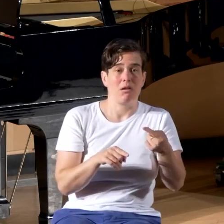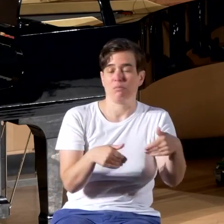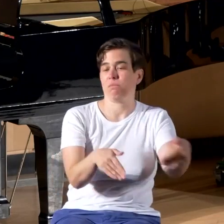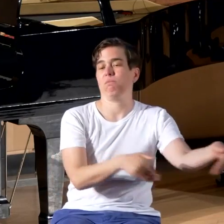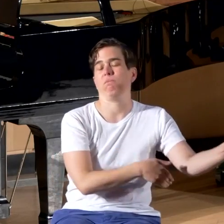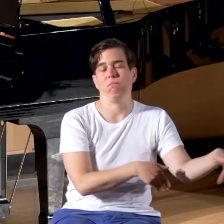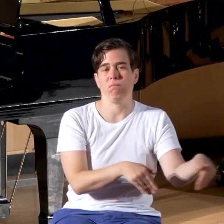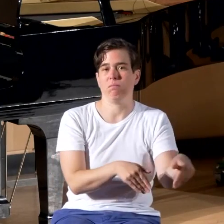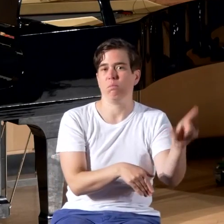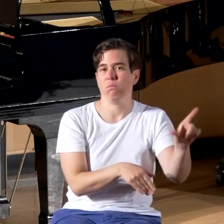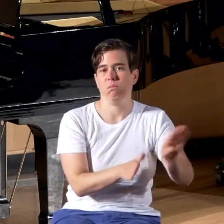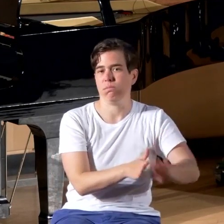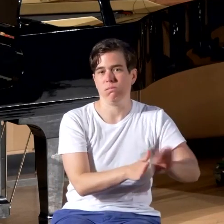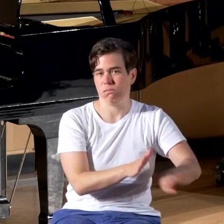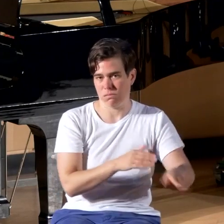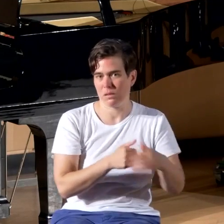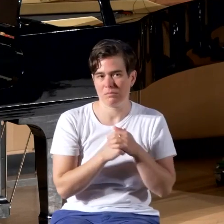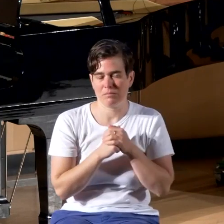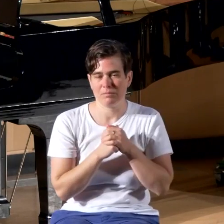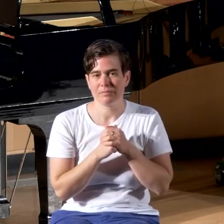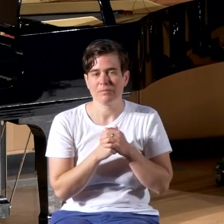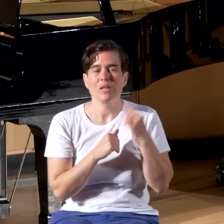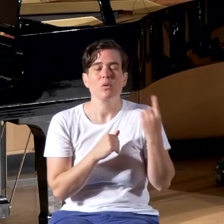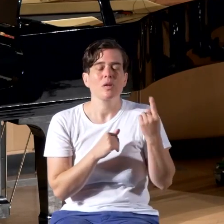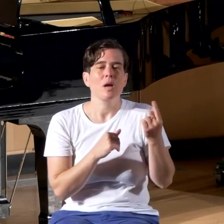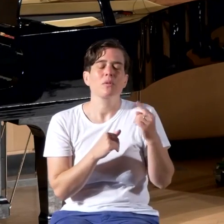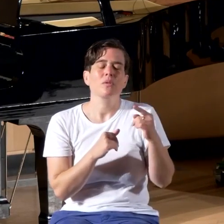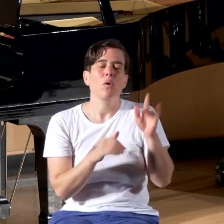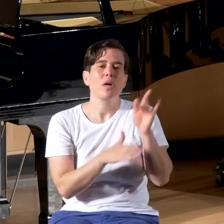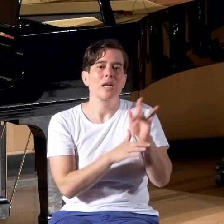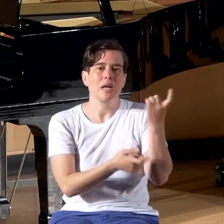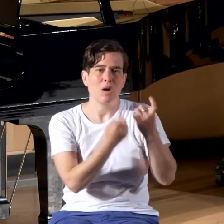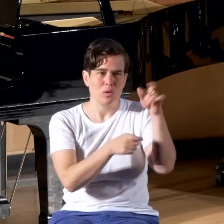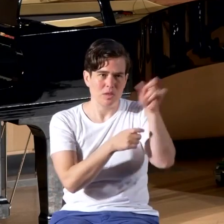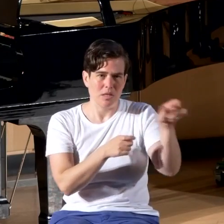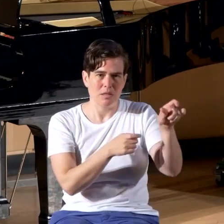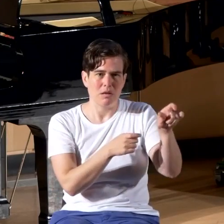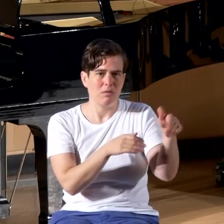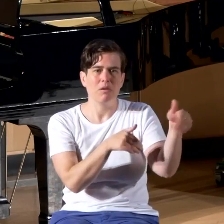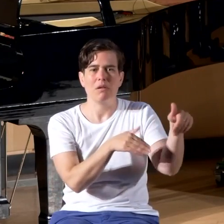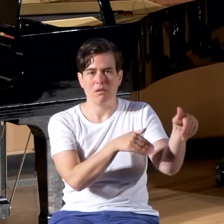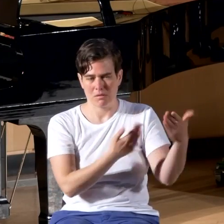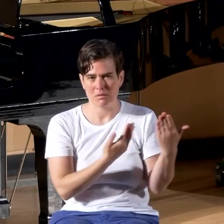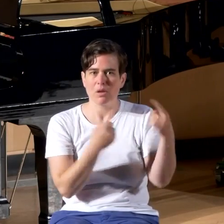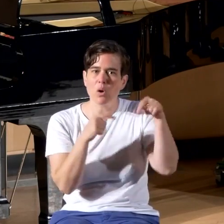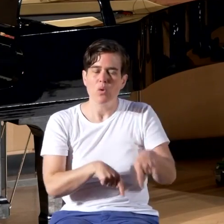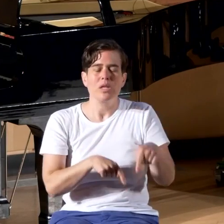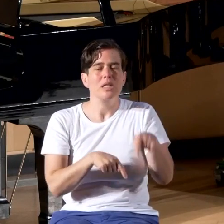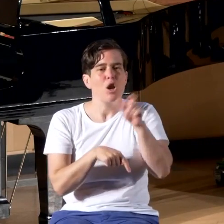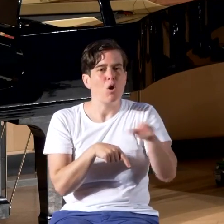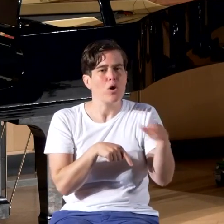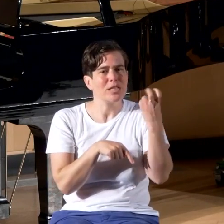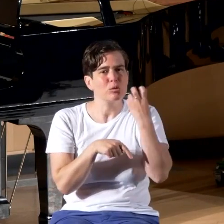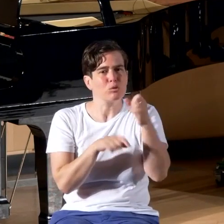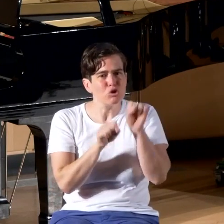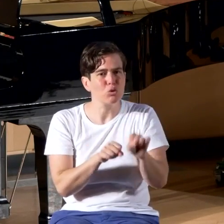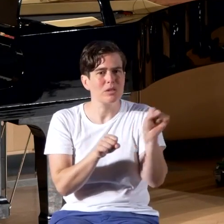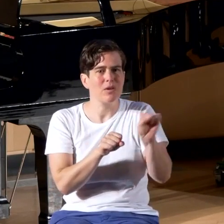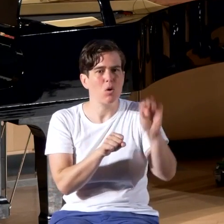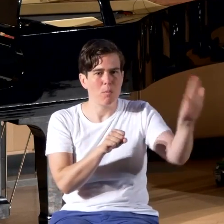weniger wert. Zugleich machen sie Stimmungen gegen Migrantinnen, gegen die Menschen, die hier Schutz vor Krieg suchen, weil